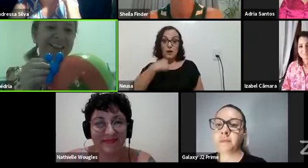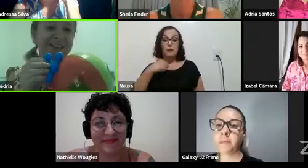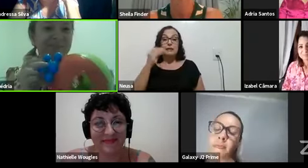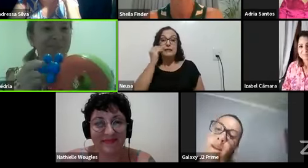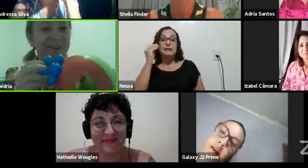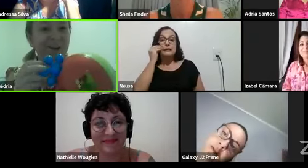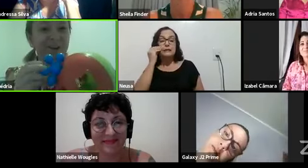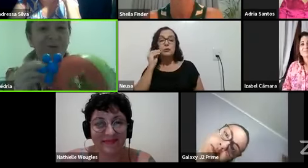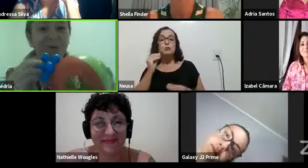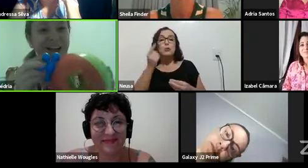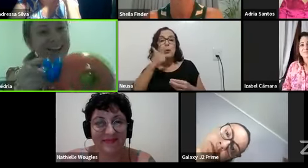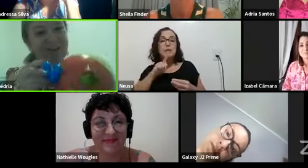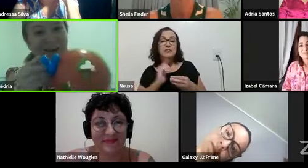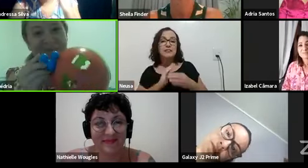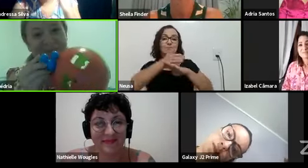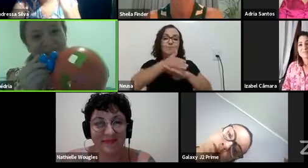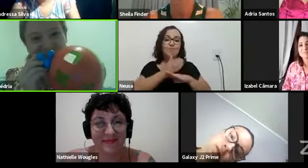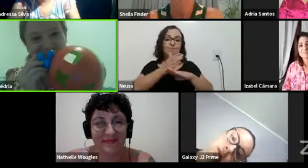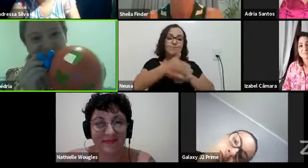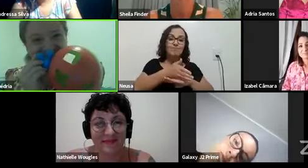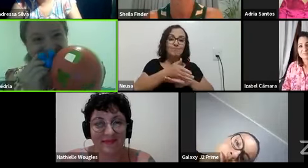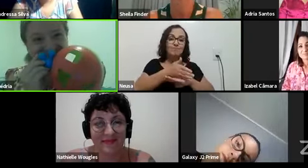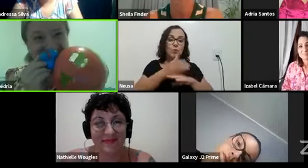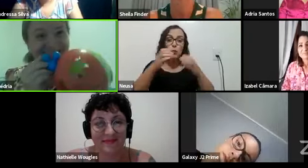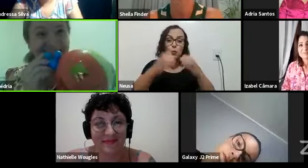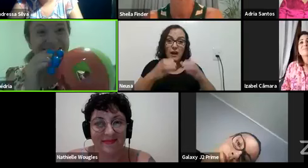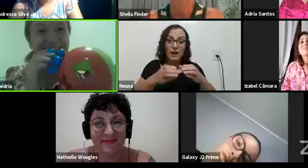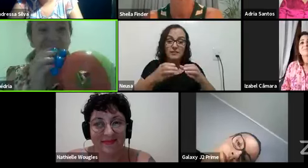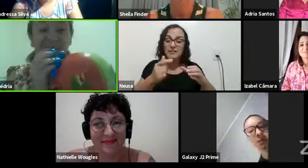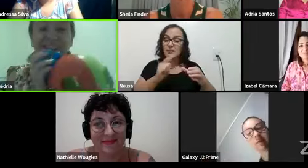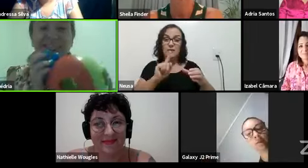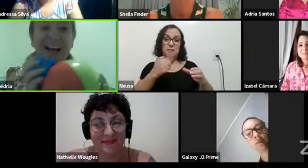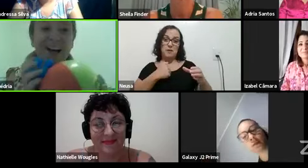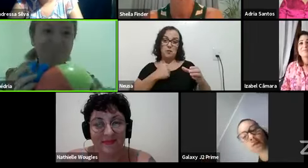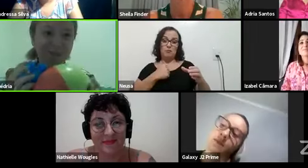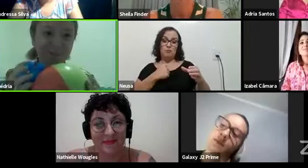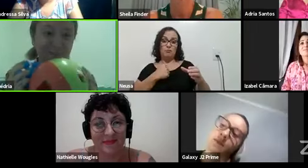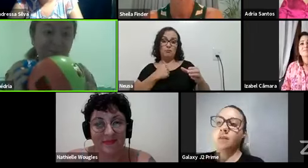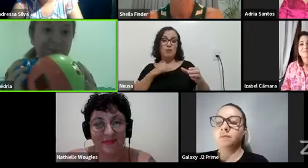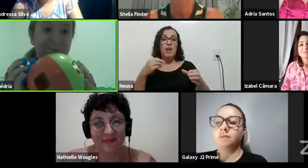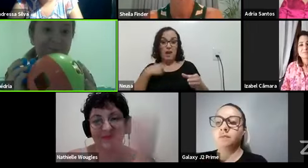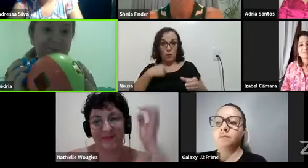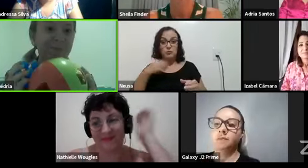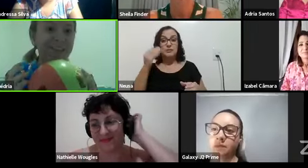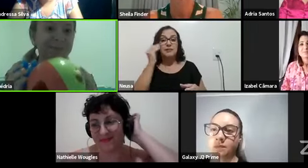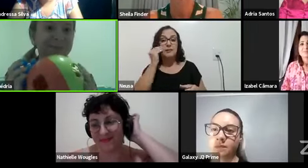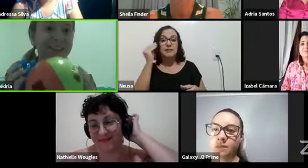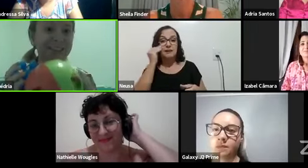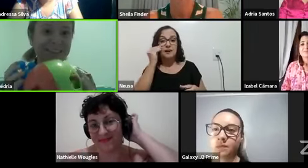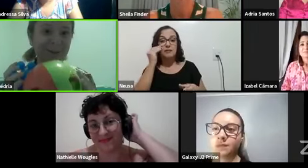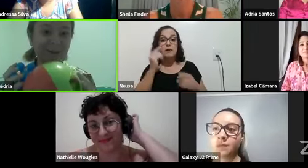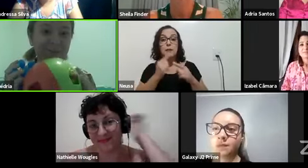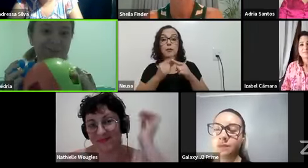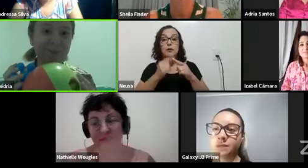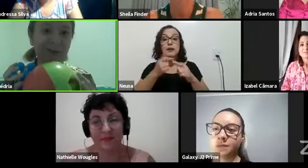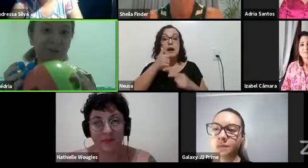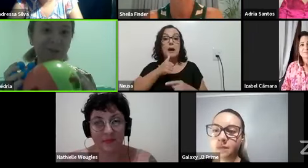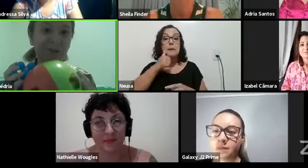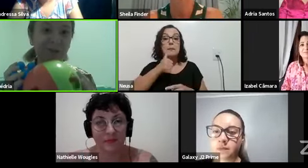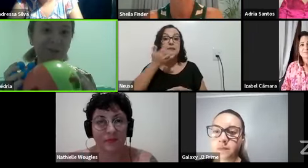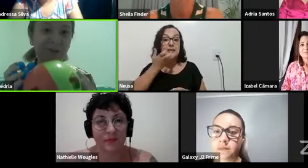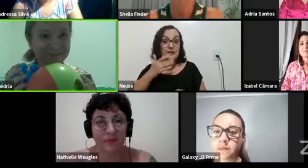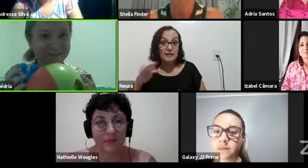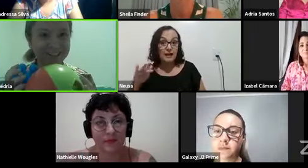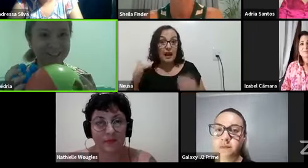vida inteira num lugar que não era meu, né? Eu tentava, porque principalmente a menina